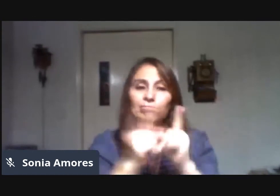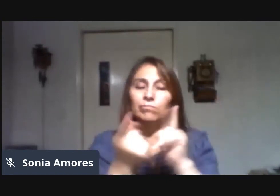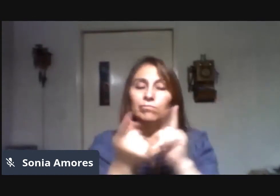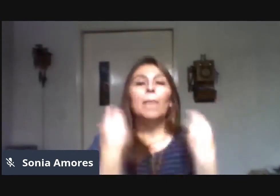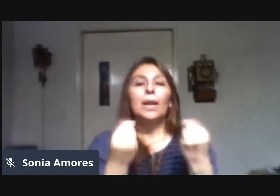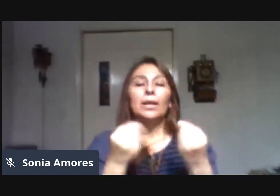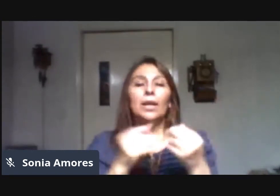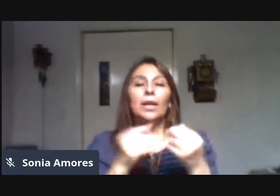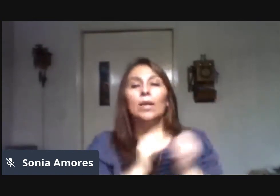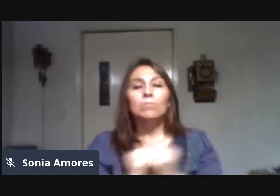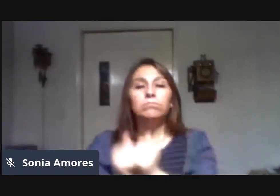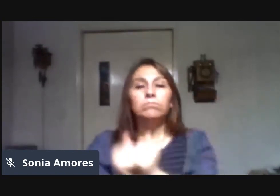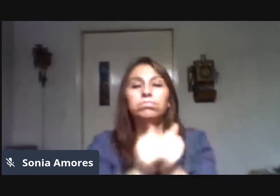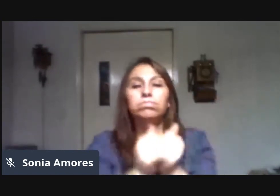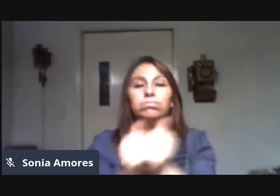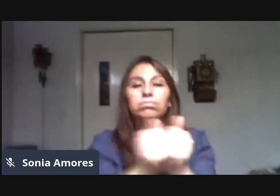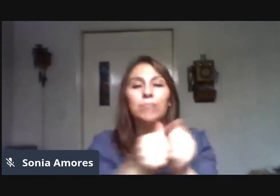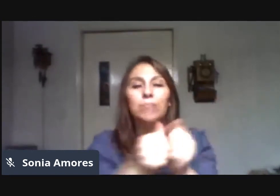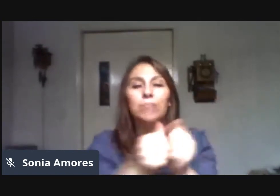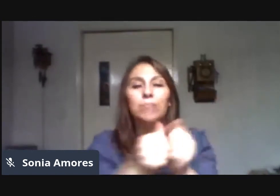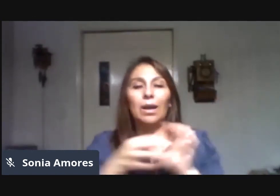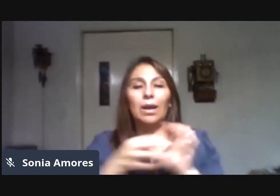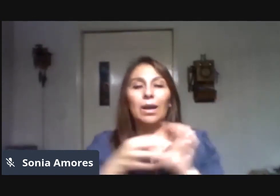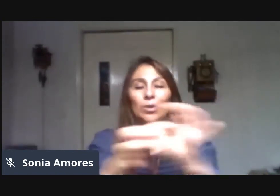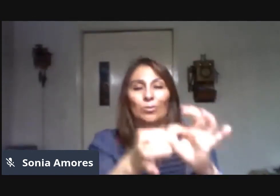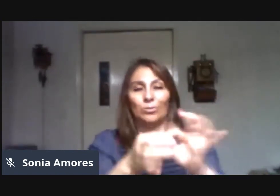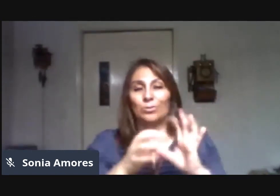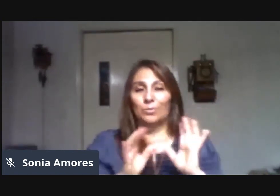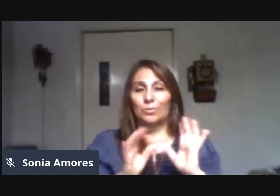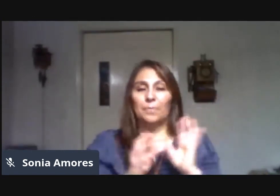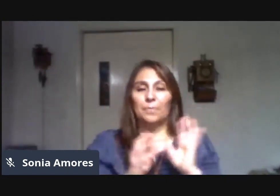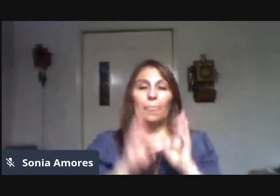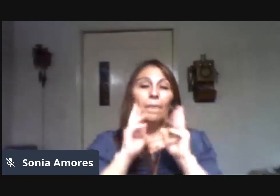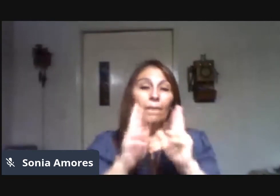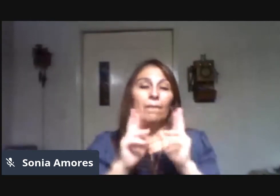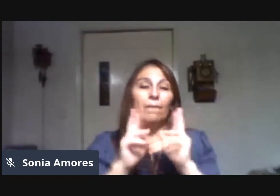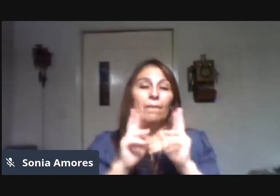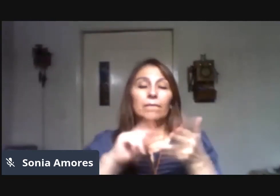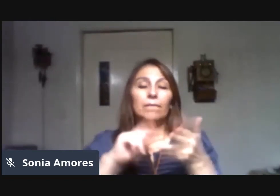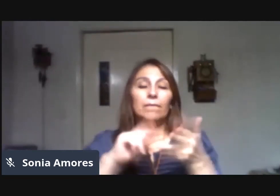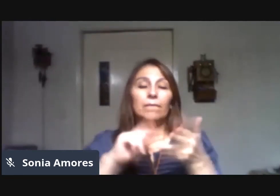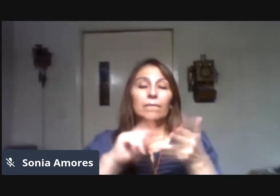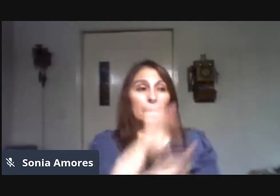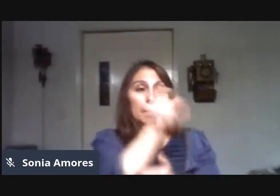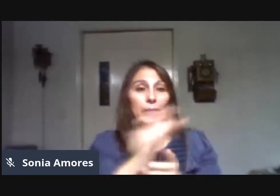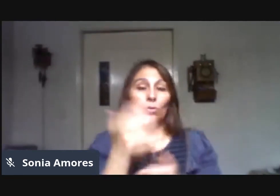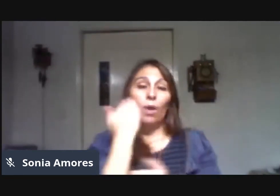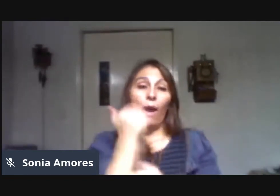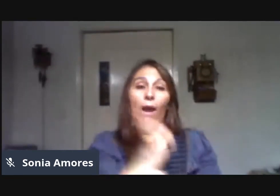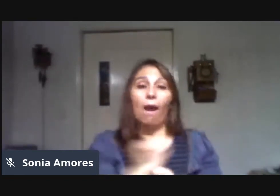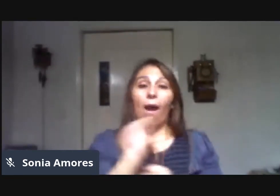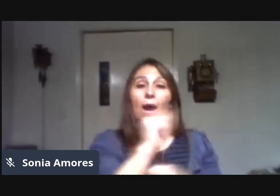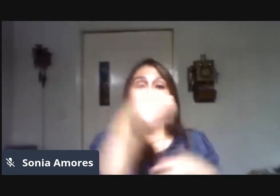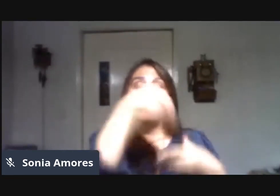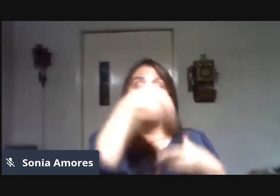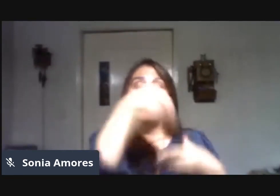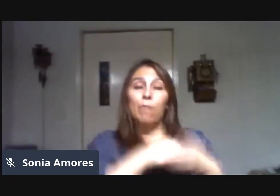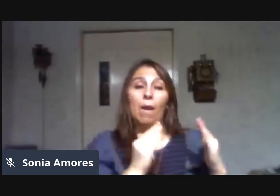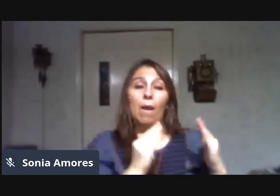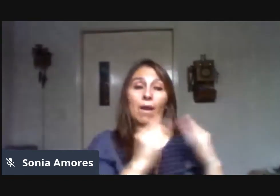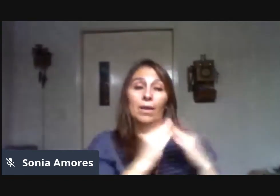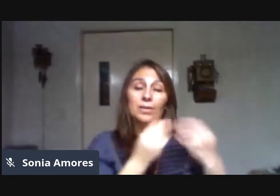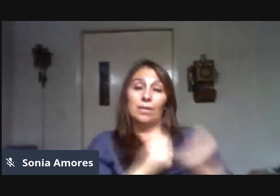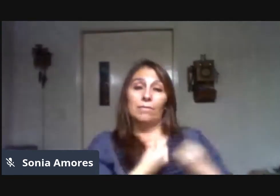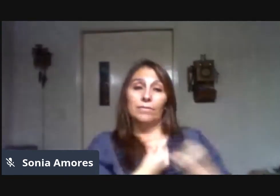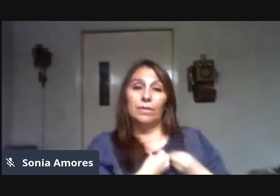caminando conjuntamente. Y esto implica que las amas de casa que están ahora con triple jornada en